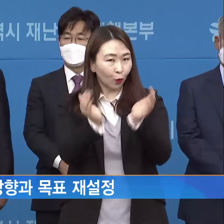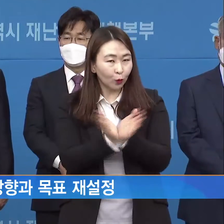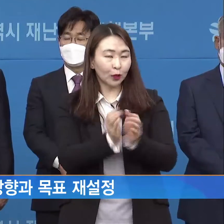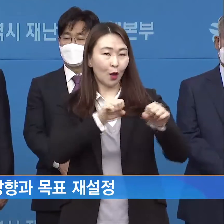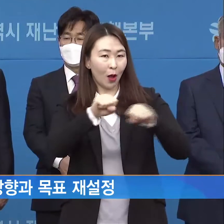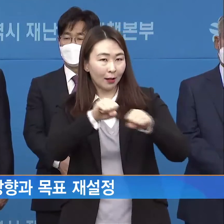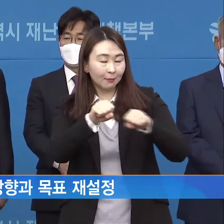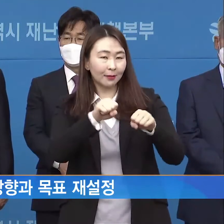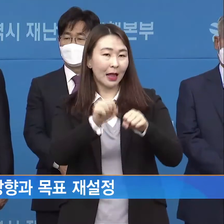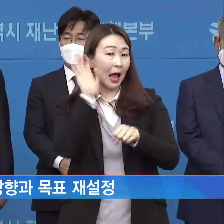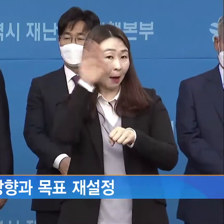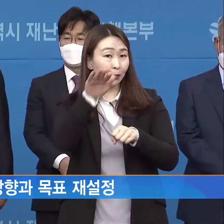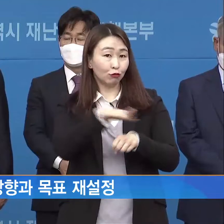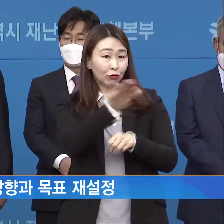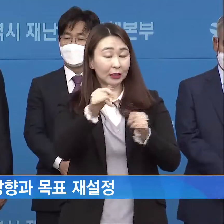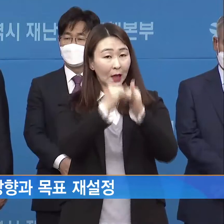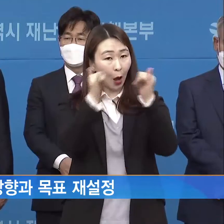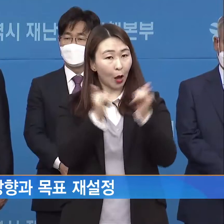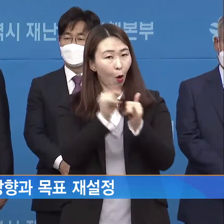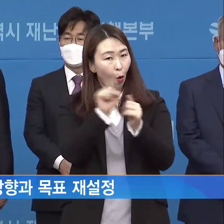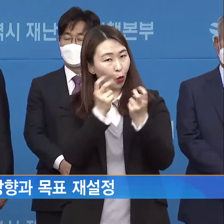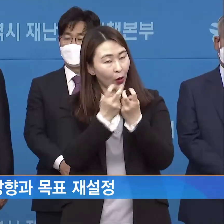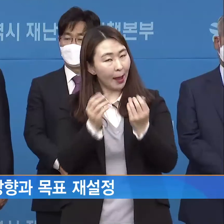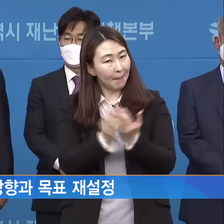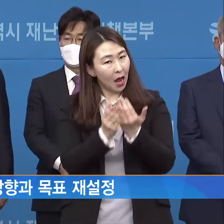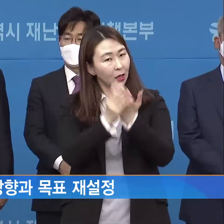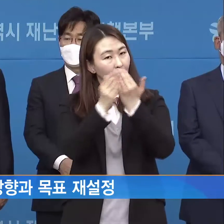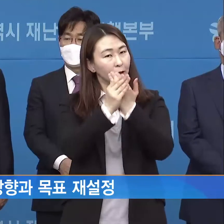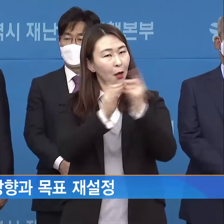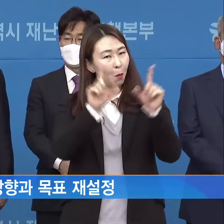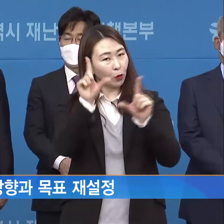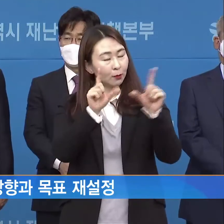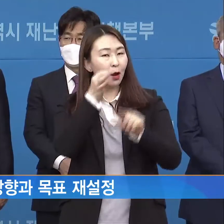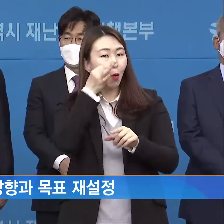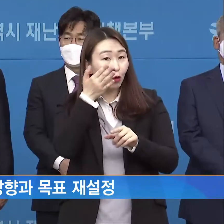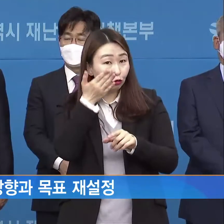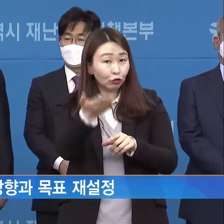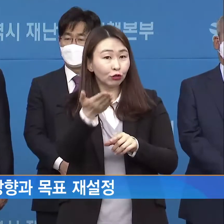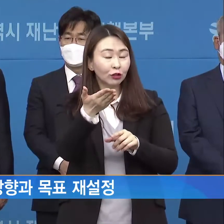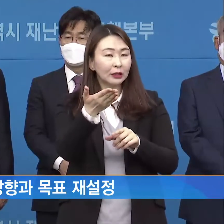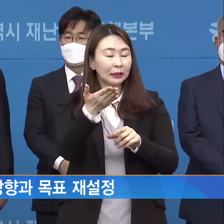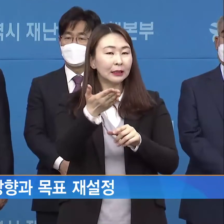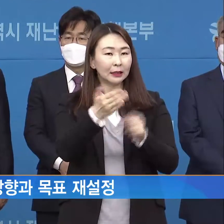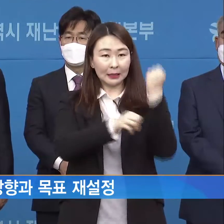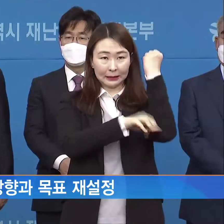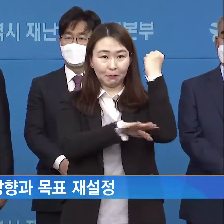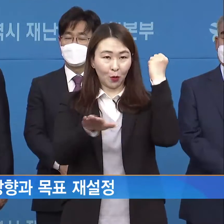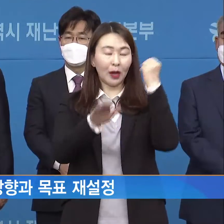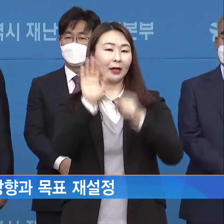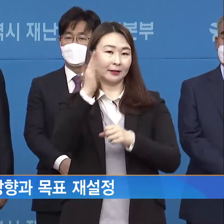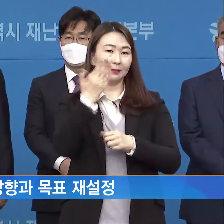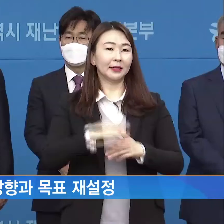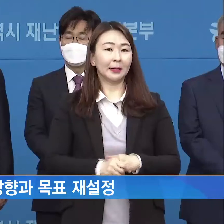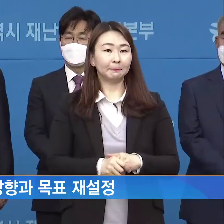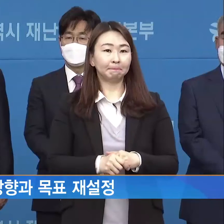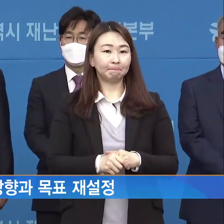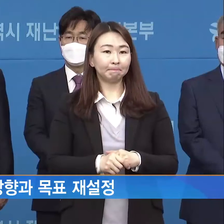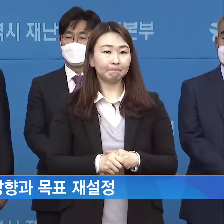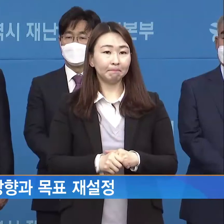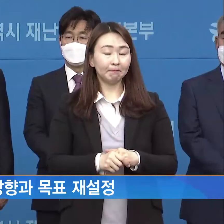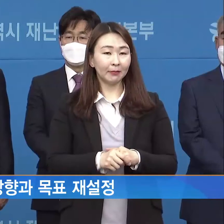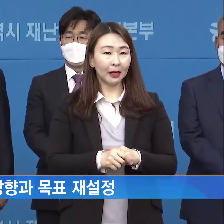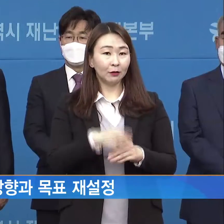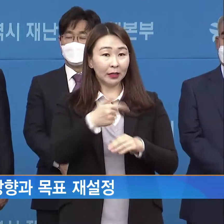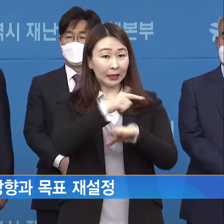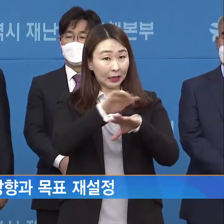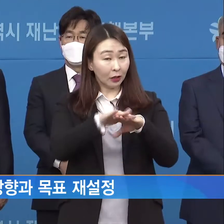활동은 앞으로 우리 사회가 어떻게 발전할 수 있는지를 보여주는 지표가 될 것입니다.